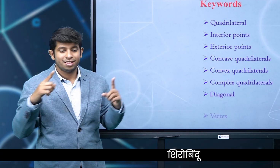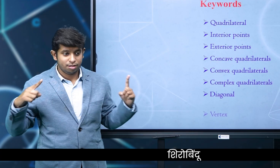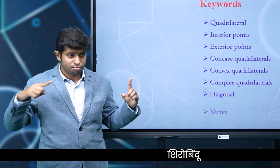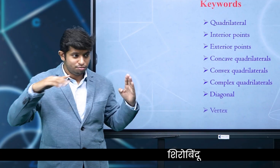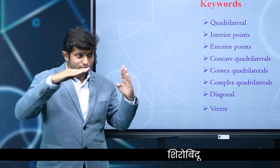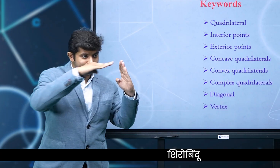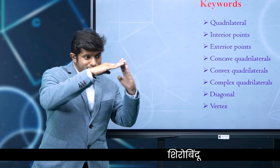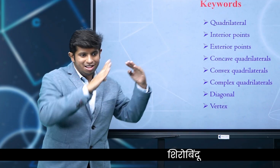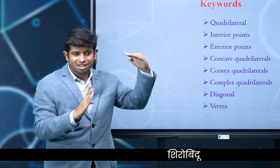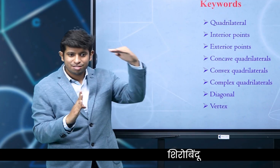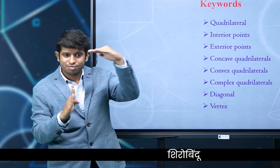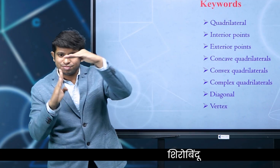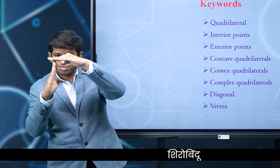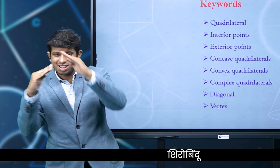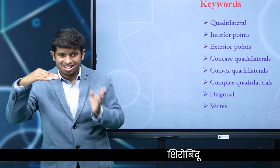शिरेबिंदू.